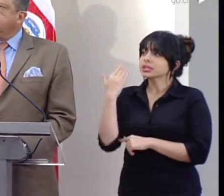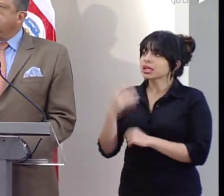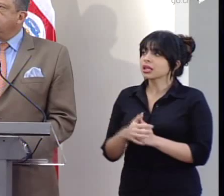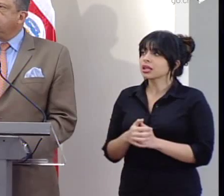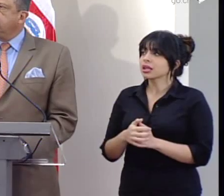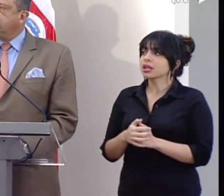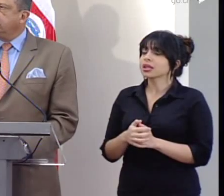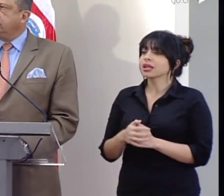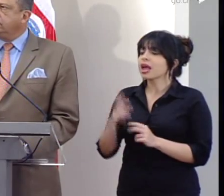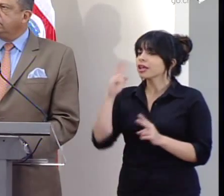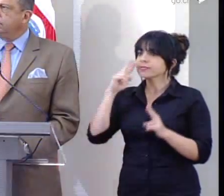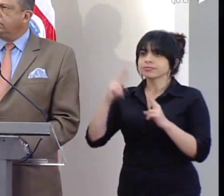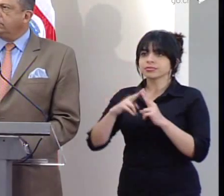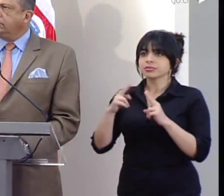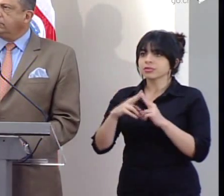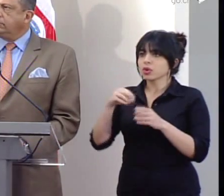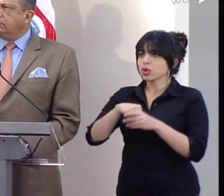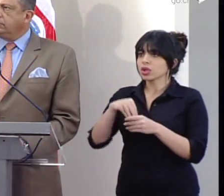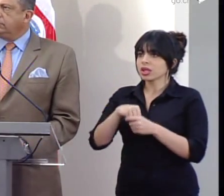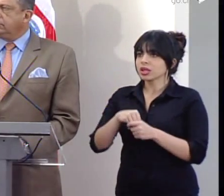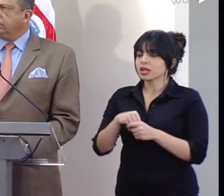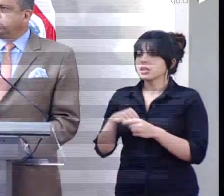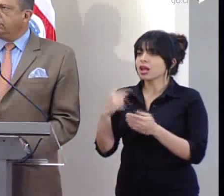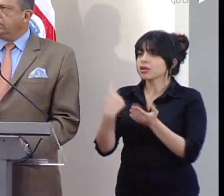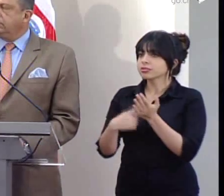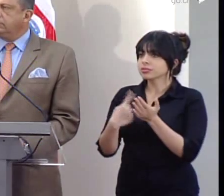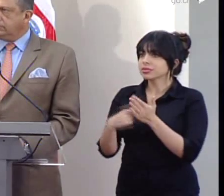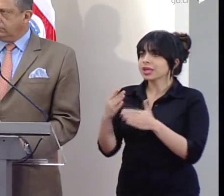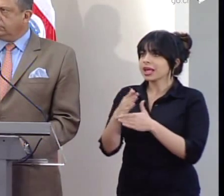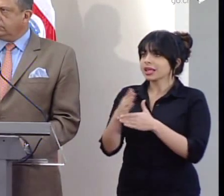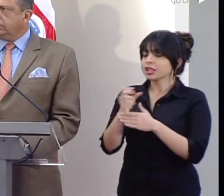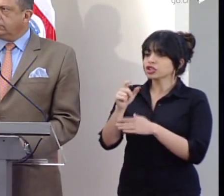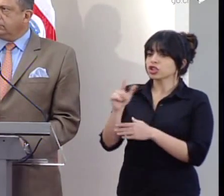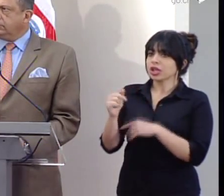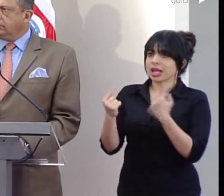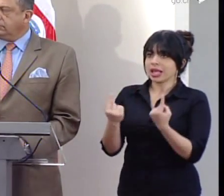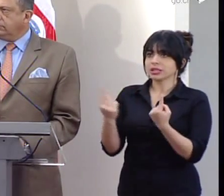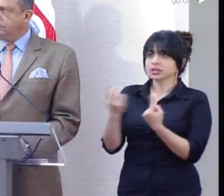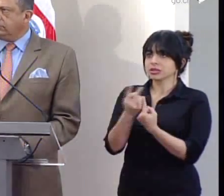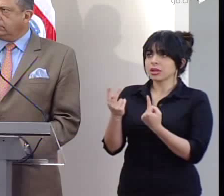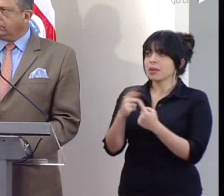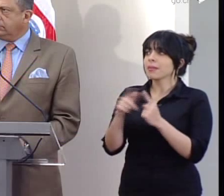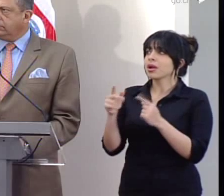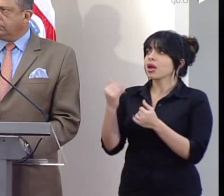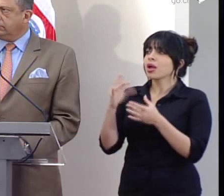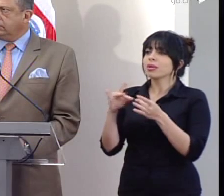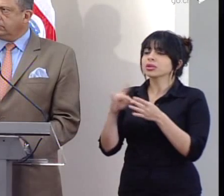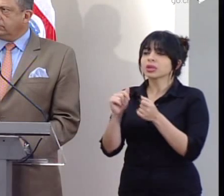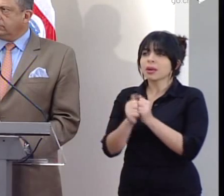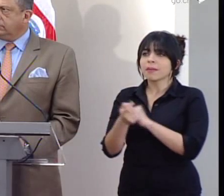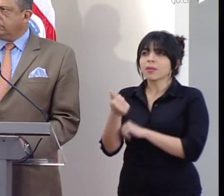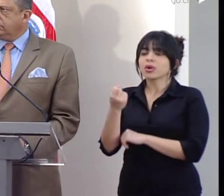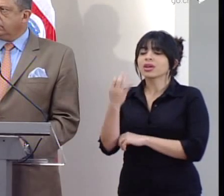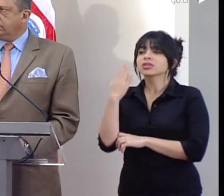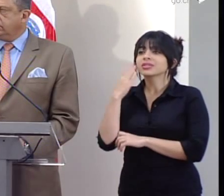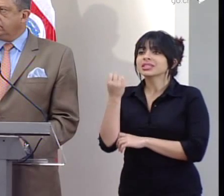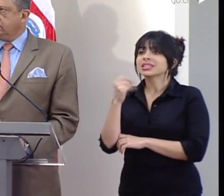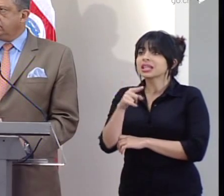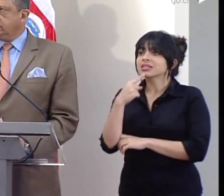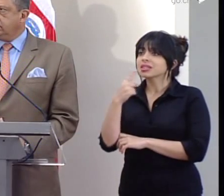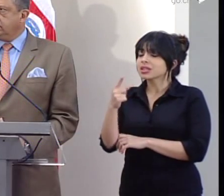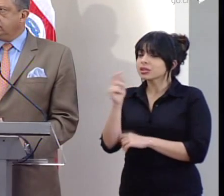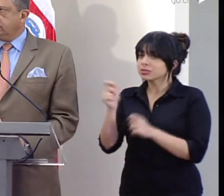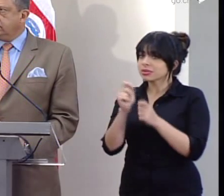que desconocía el contenido de la conversación entre Solé y ella, pero la versión ha cambiado un poco. Entonces quiero saber si ella se lo dijo